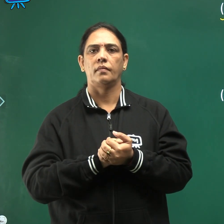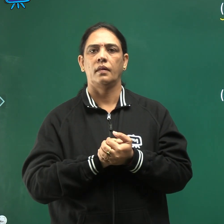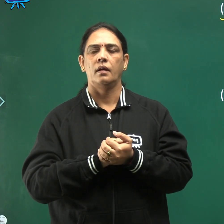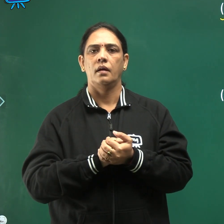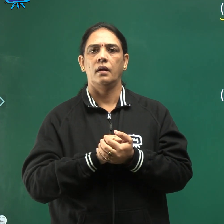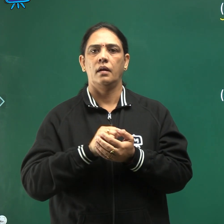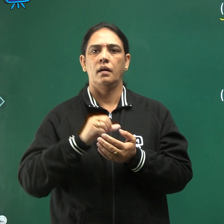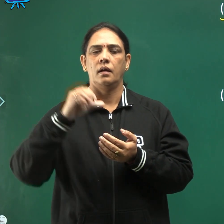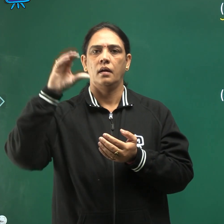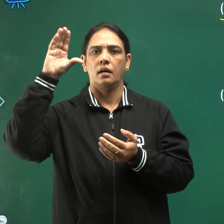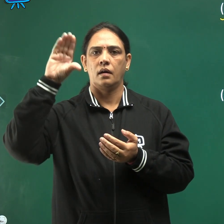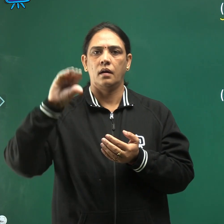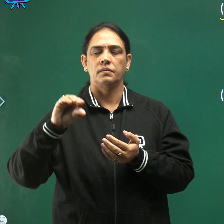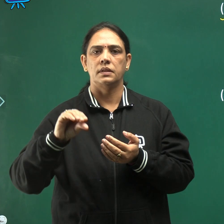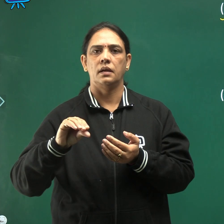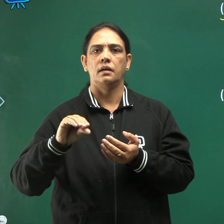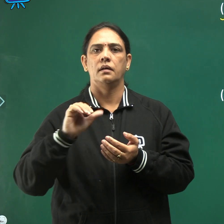आरोही